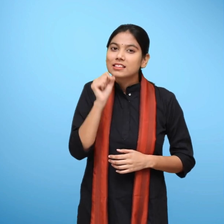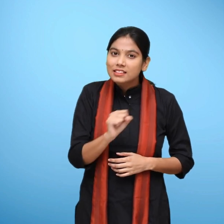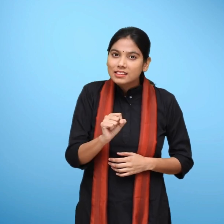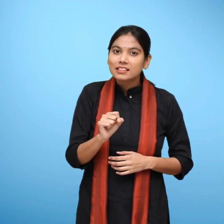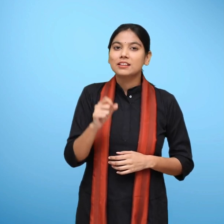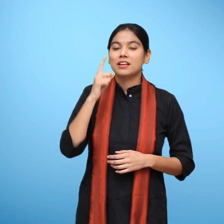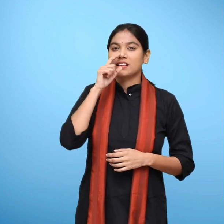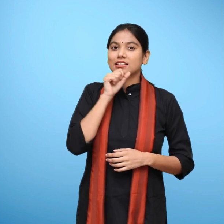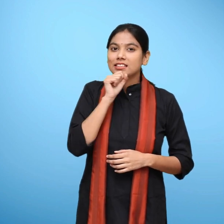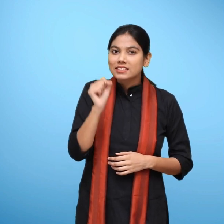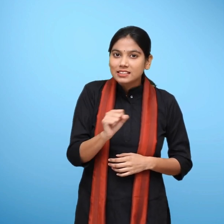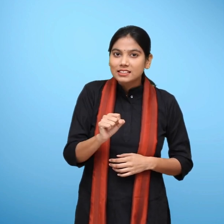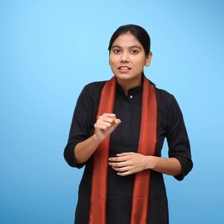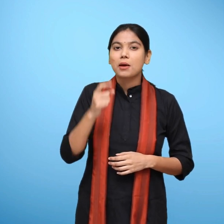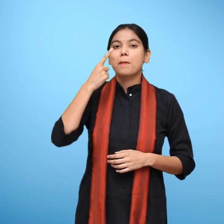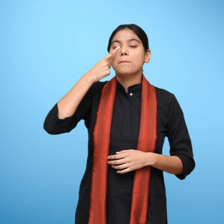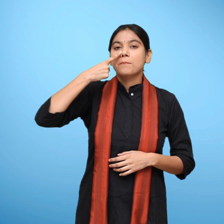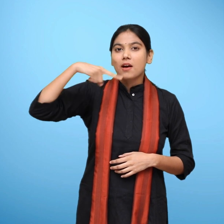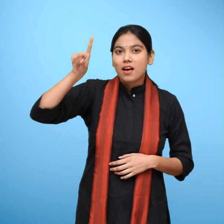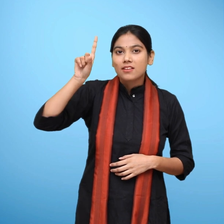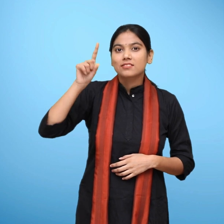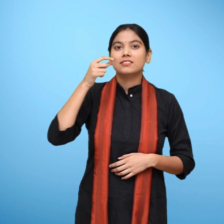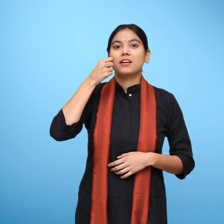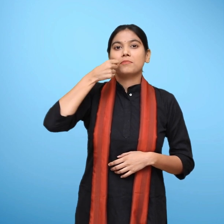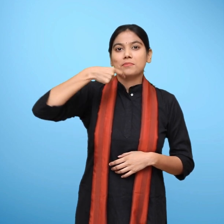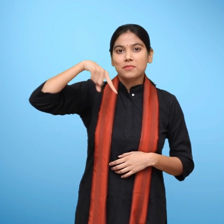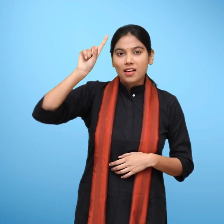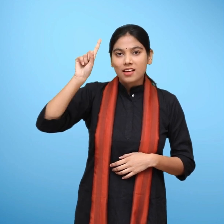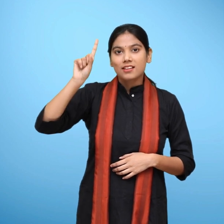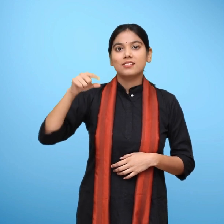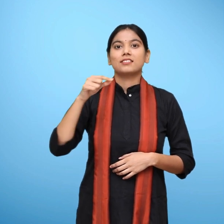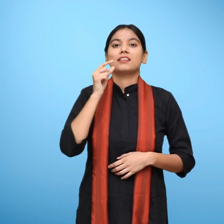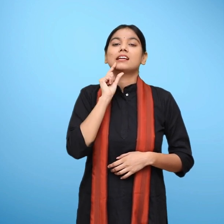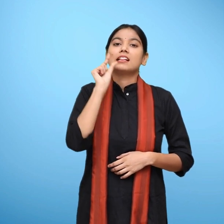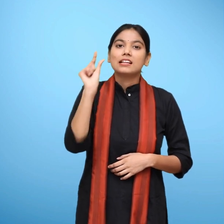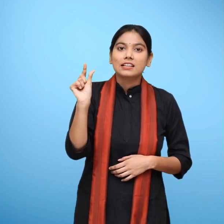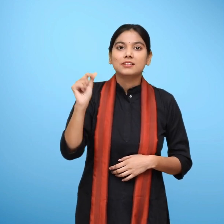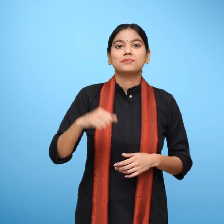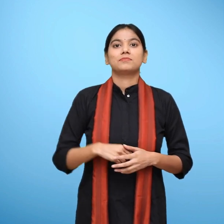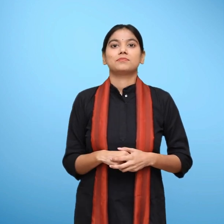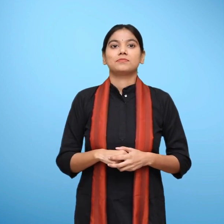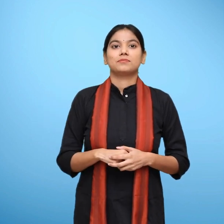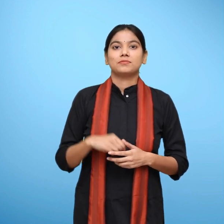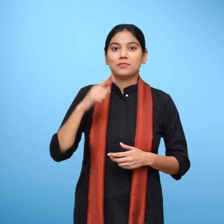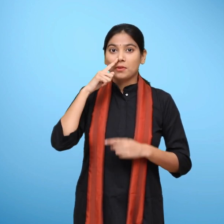दादी माता पिता चाचा मीना और उसका छोटा